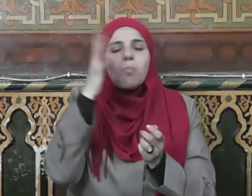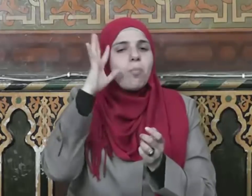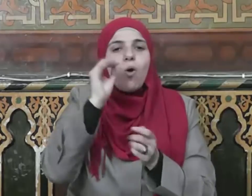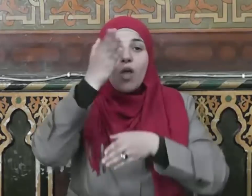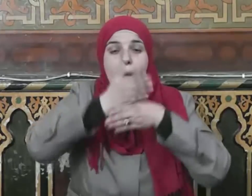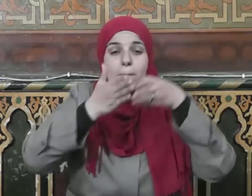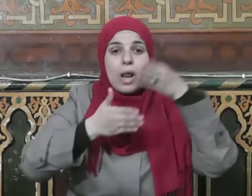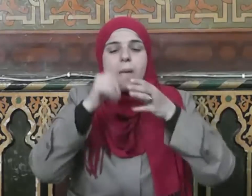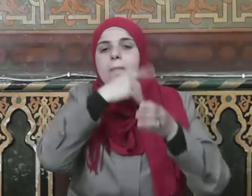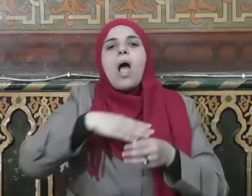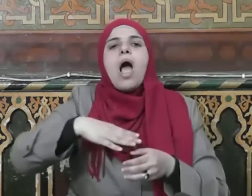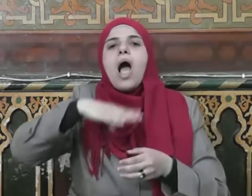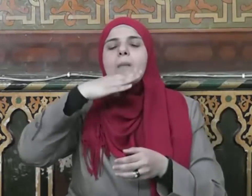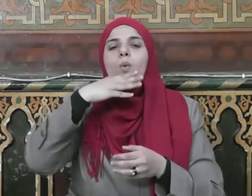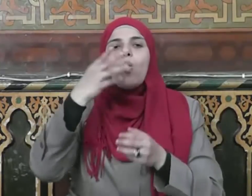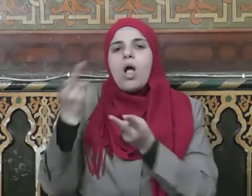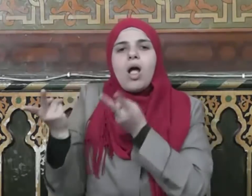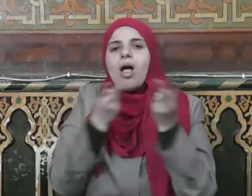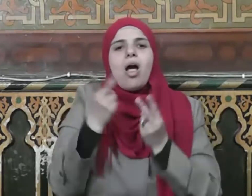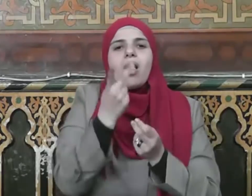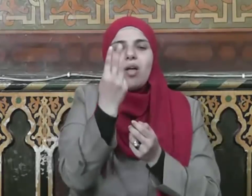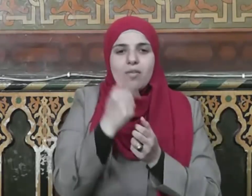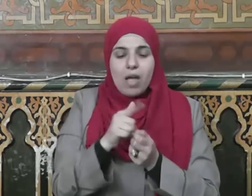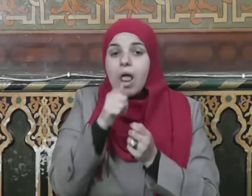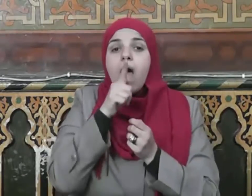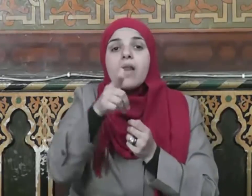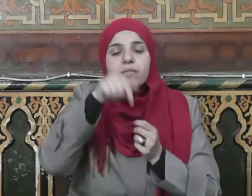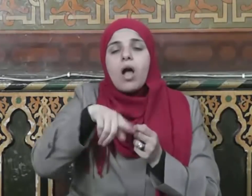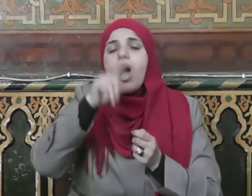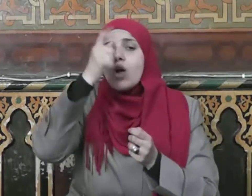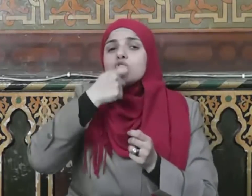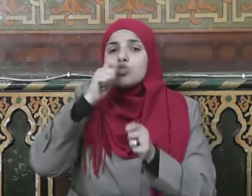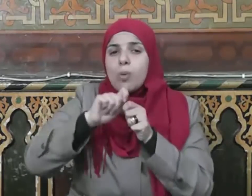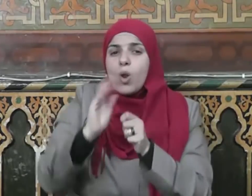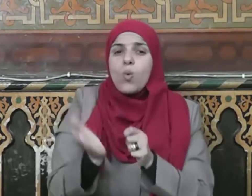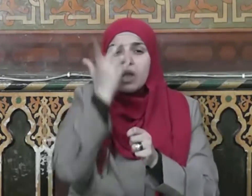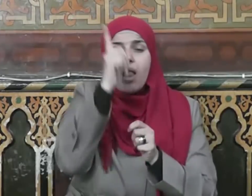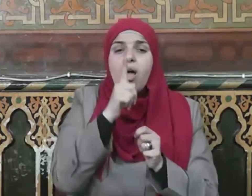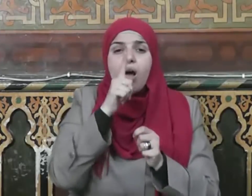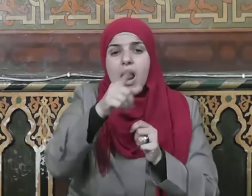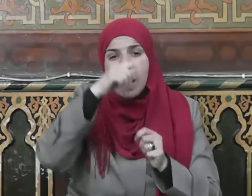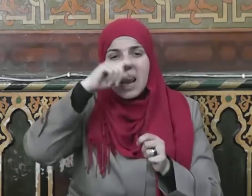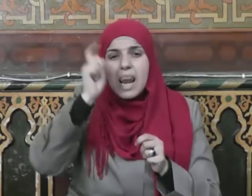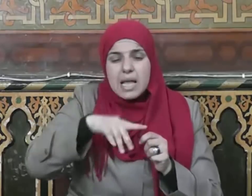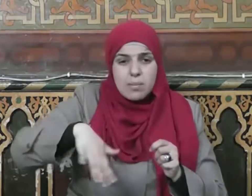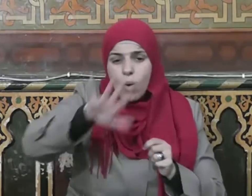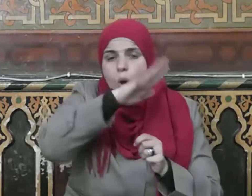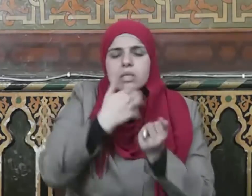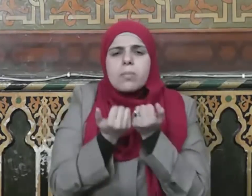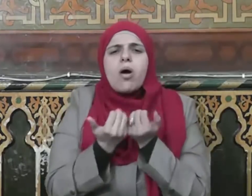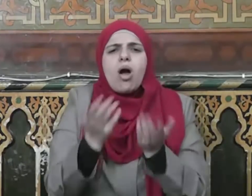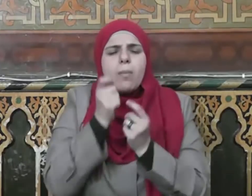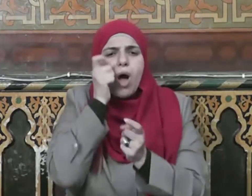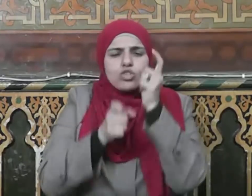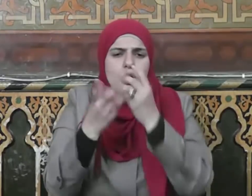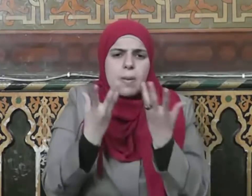بأبي الضيفان. ولقد حثنا رب العزة عز وجل أن يكرم بعضنا بعضا حتى نكون